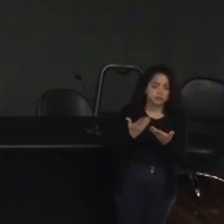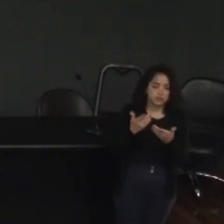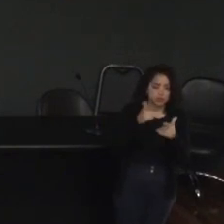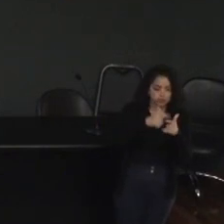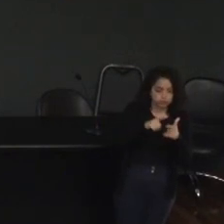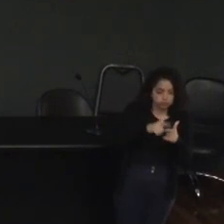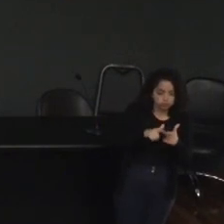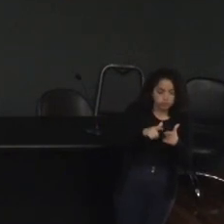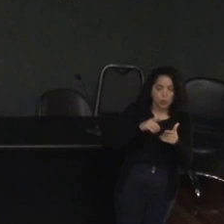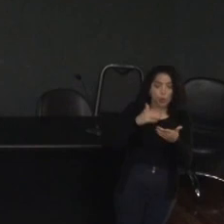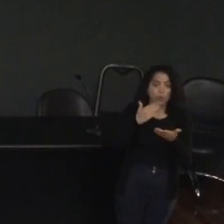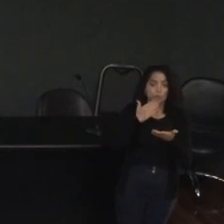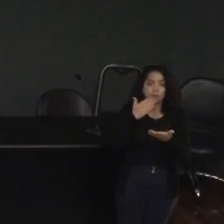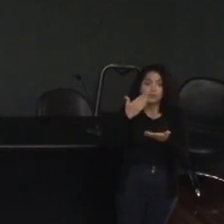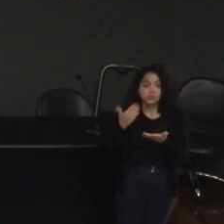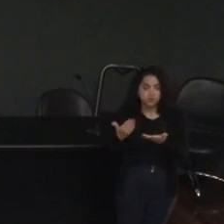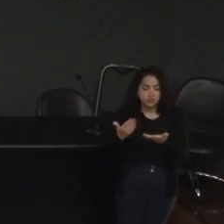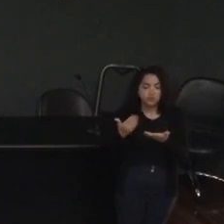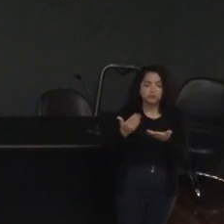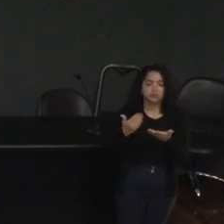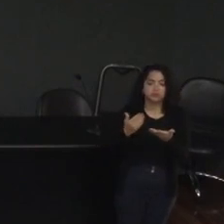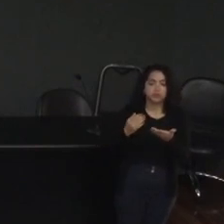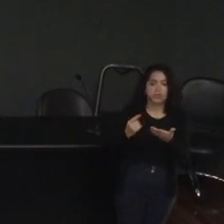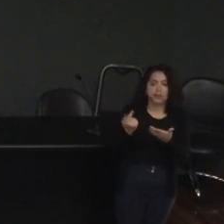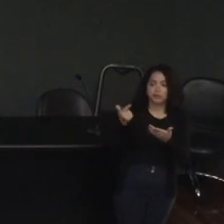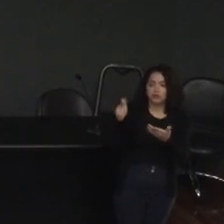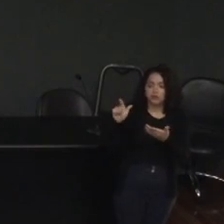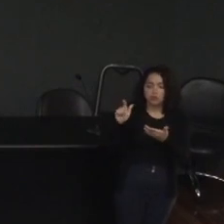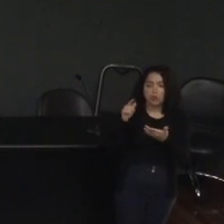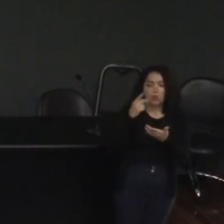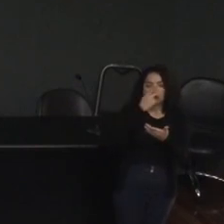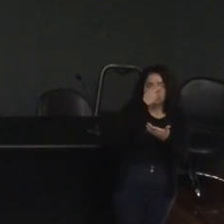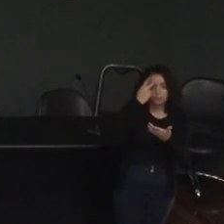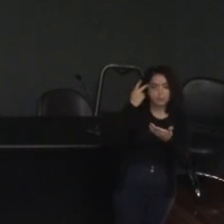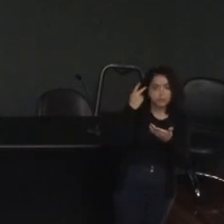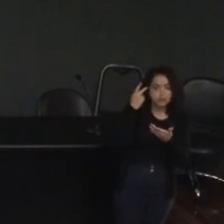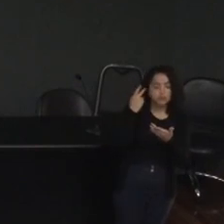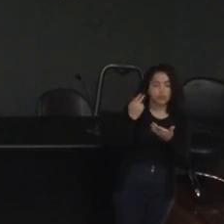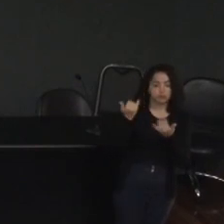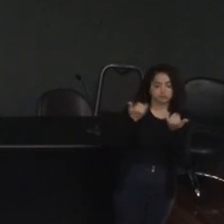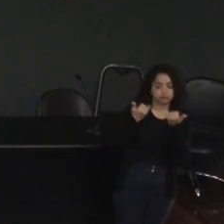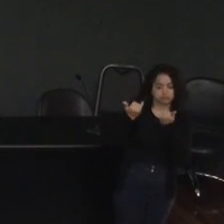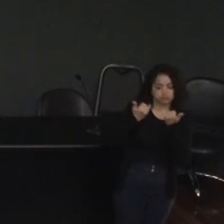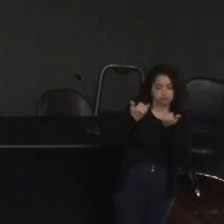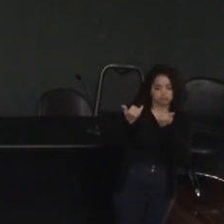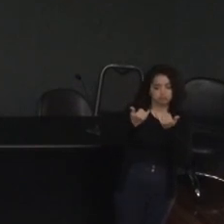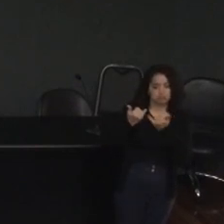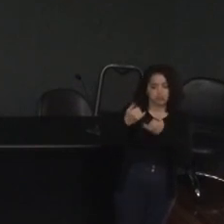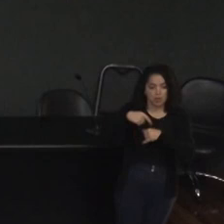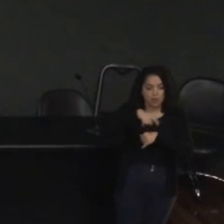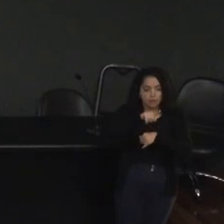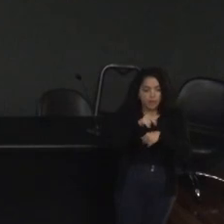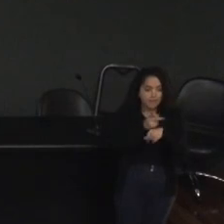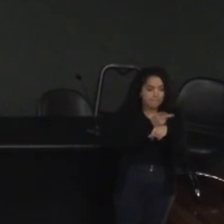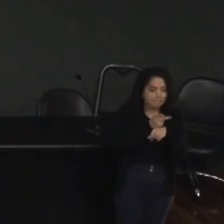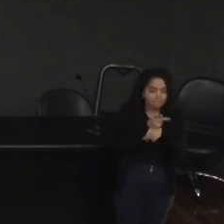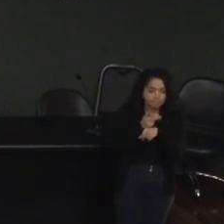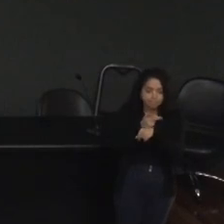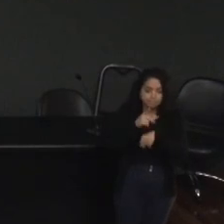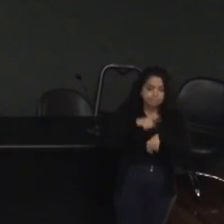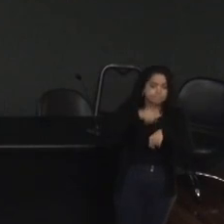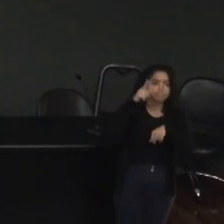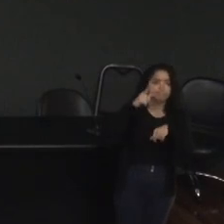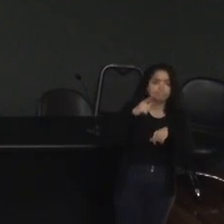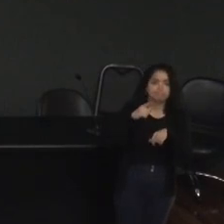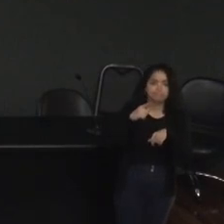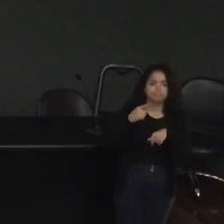tiver uma solicitação por parte de um terceiro de determinada informação você não pode correr para buscar aquela informação na hora